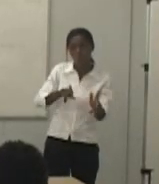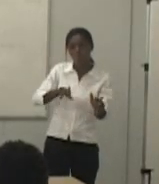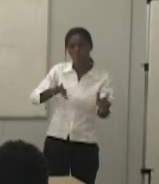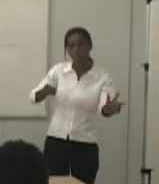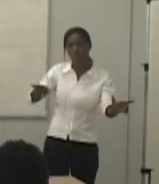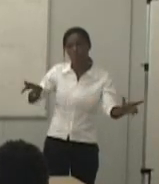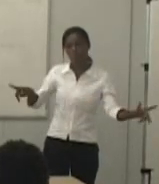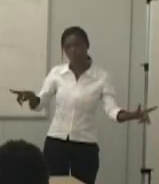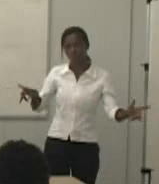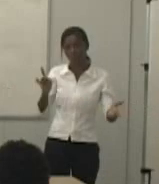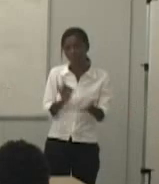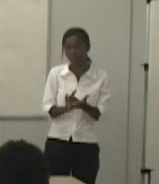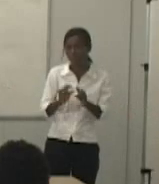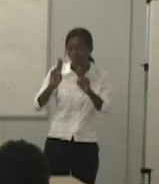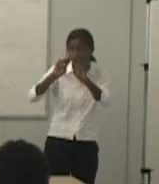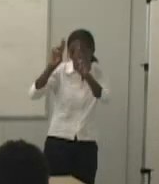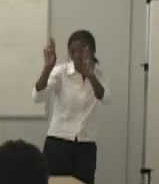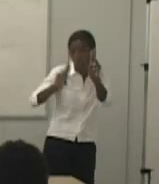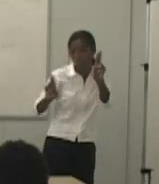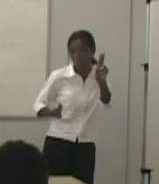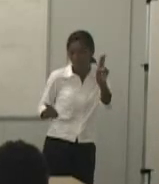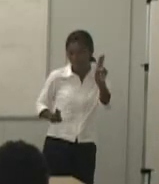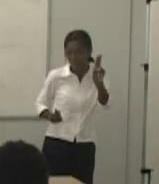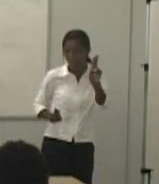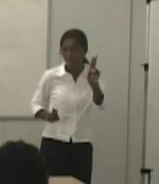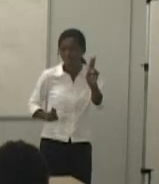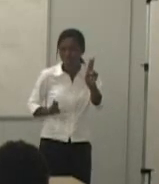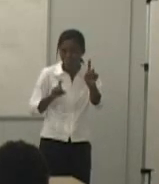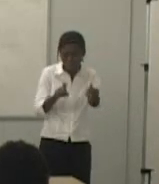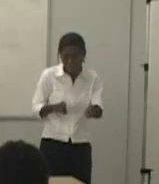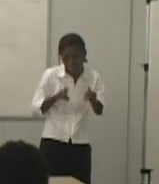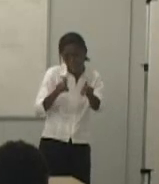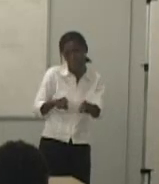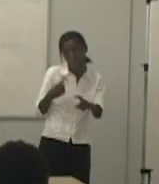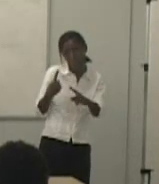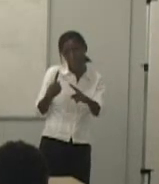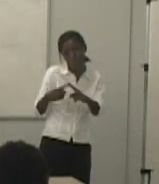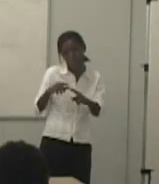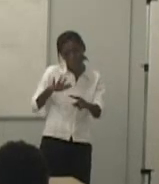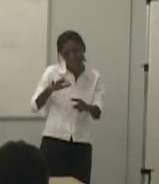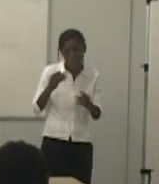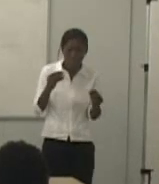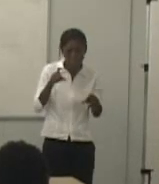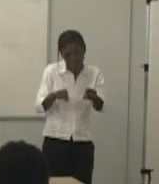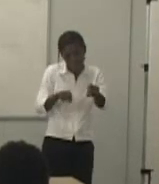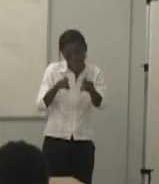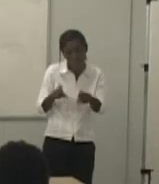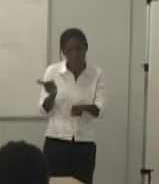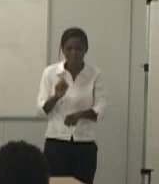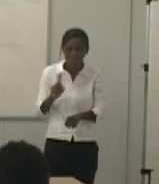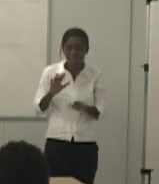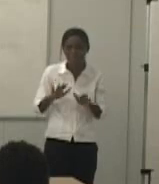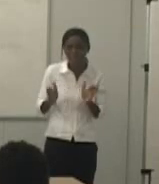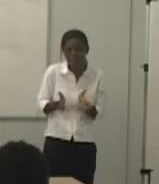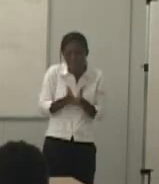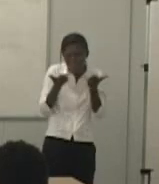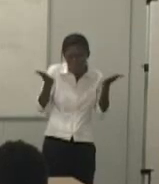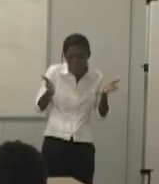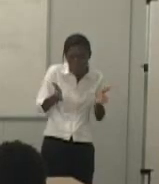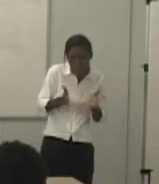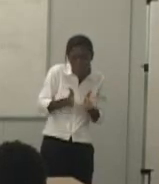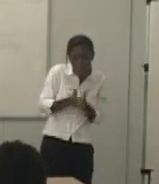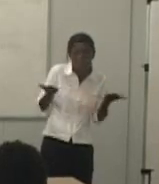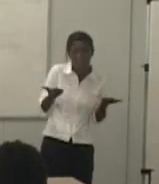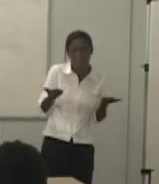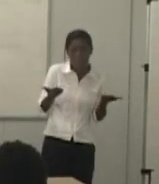lutando para trazer o frj pro interior o que não é tão interior assim mas que é uma região muito mais pobre uma região da